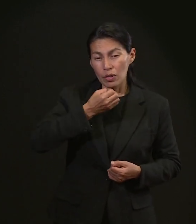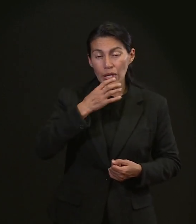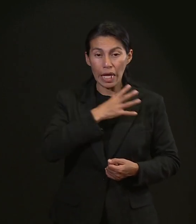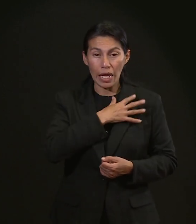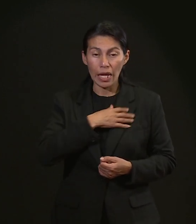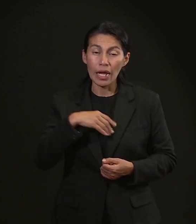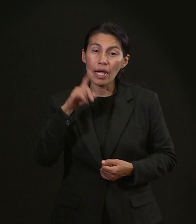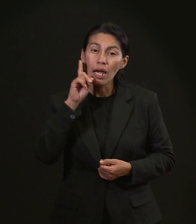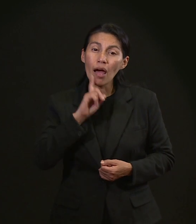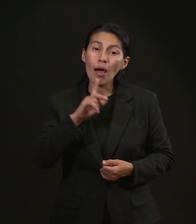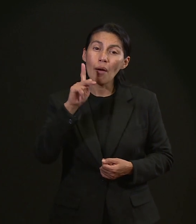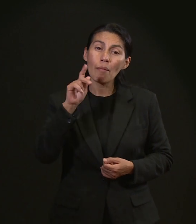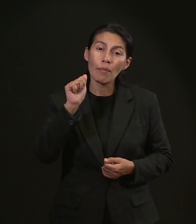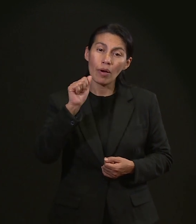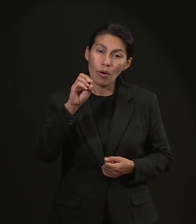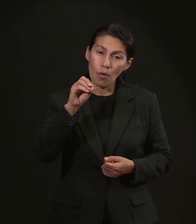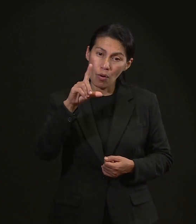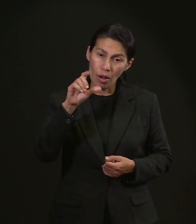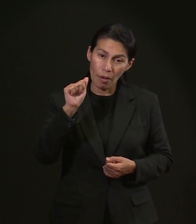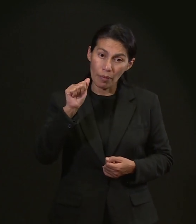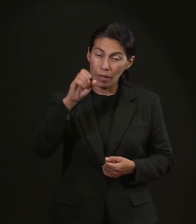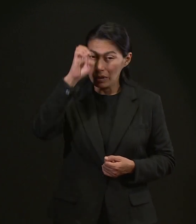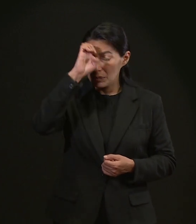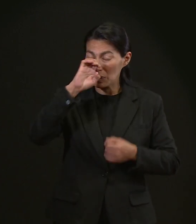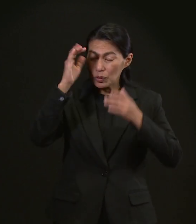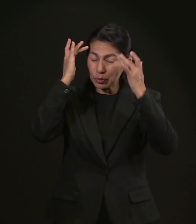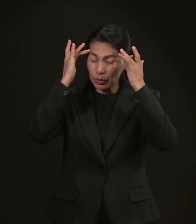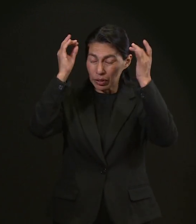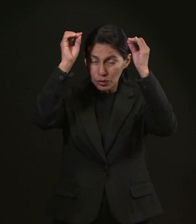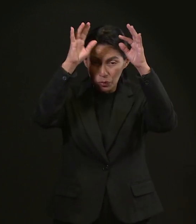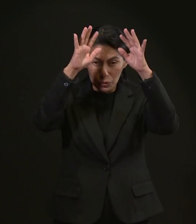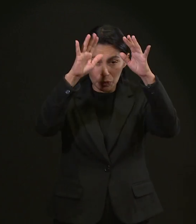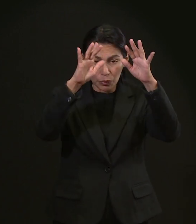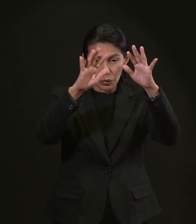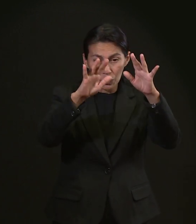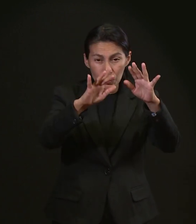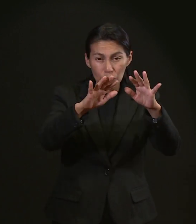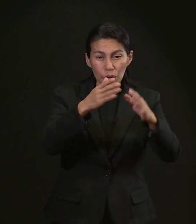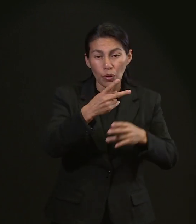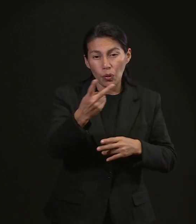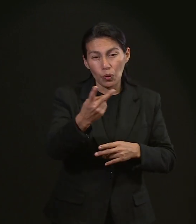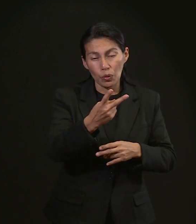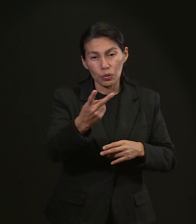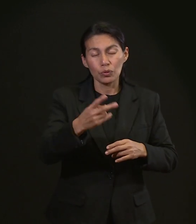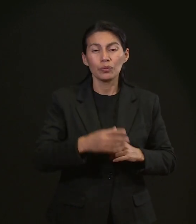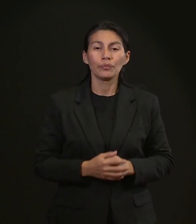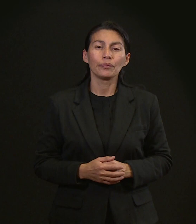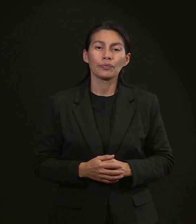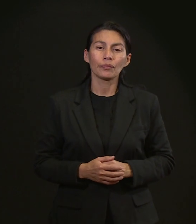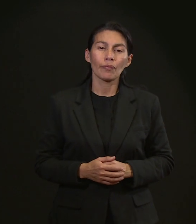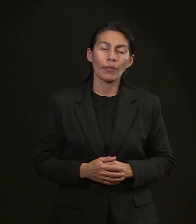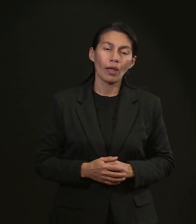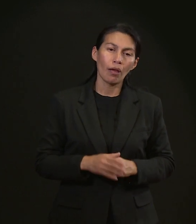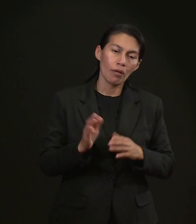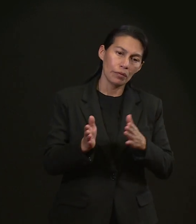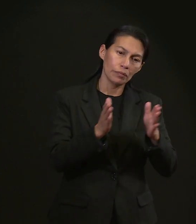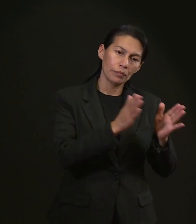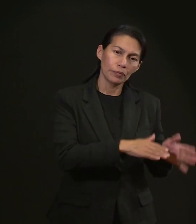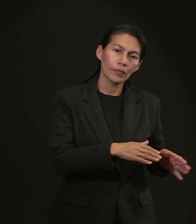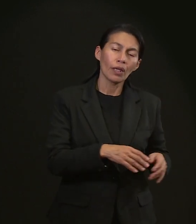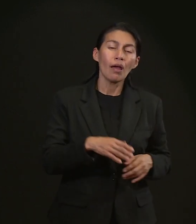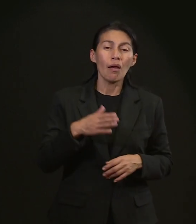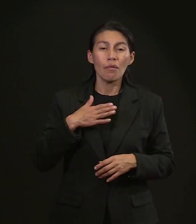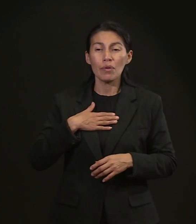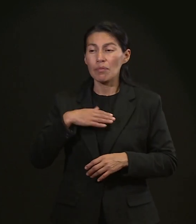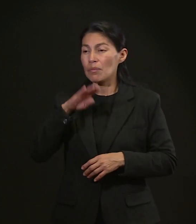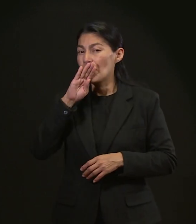y para por ella también para que el espíritu sea derramada derramado perdón sobre las dos por